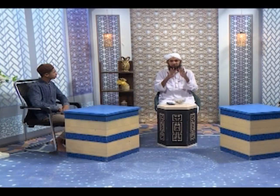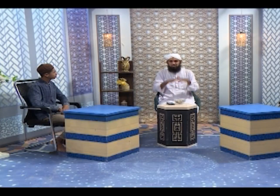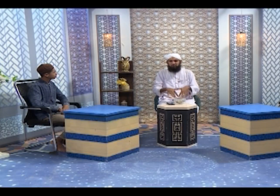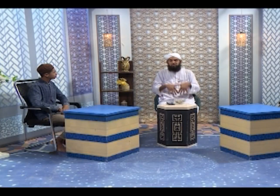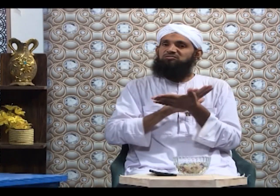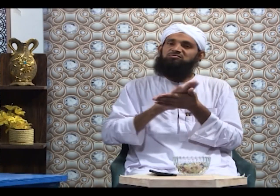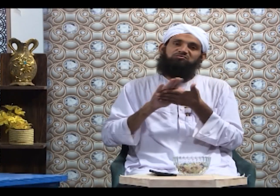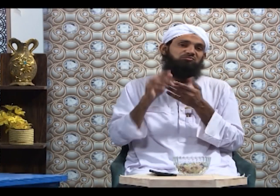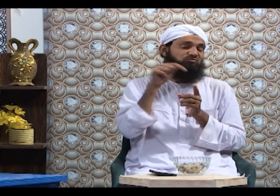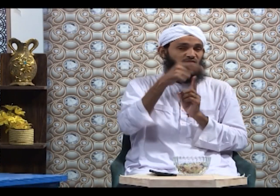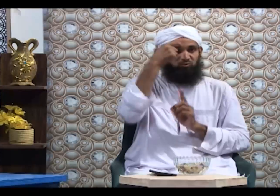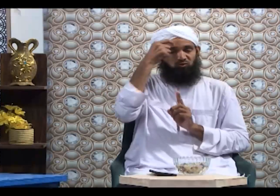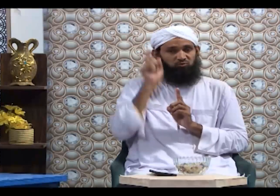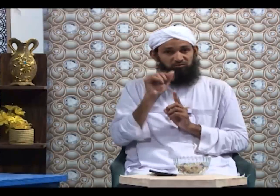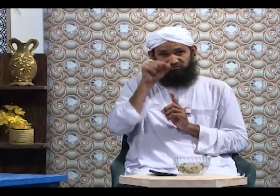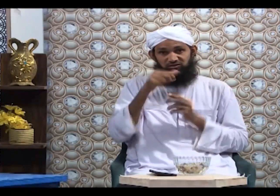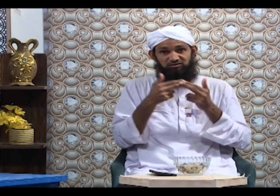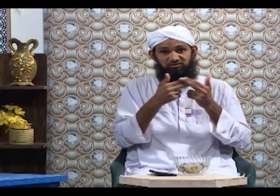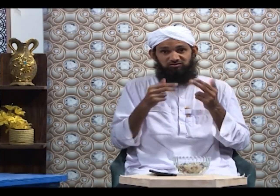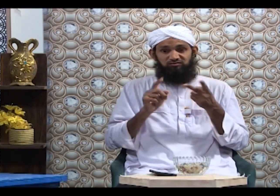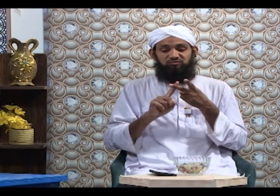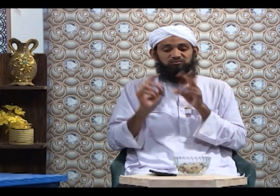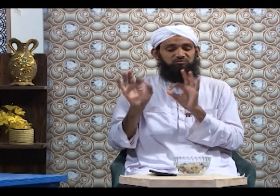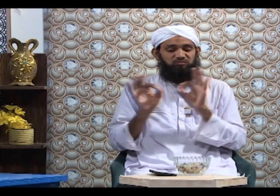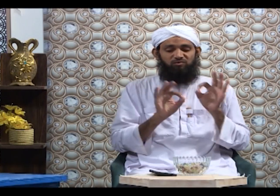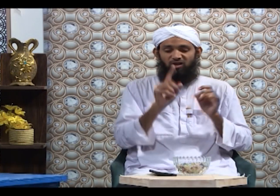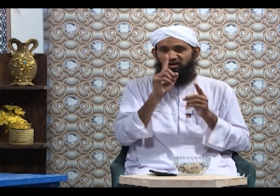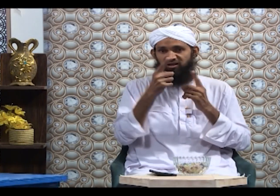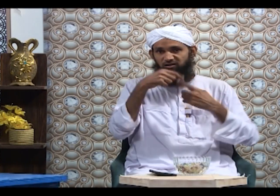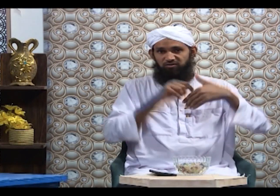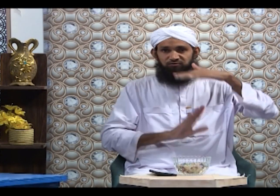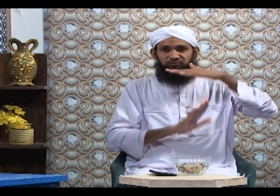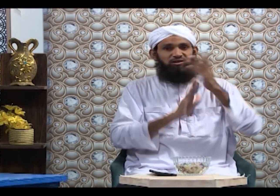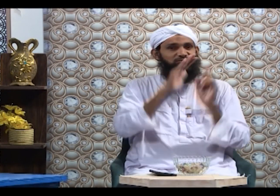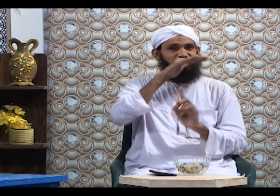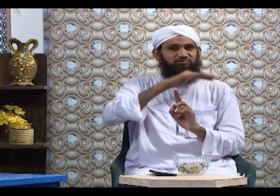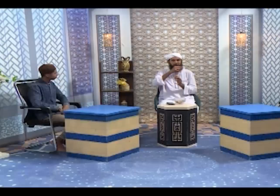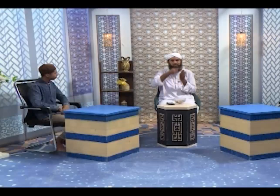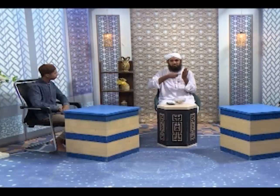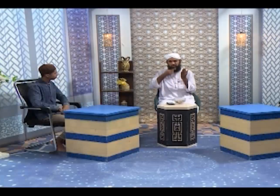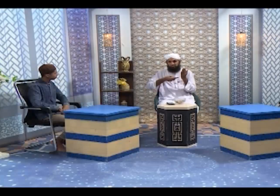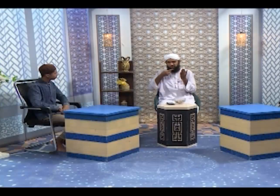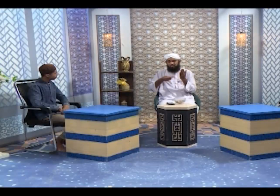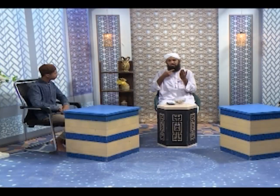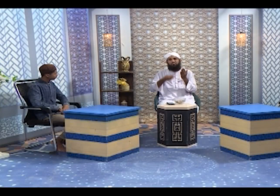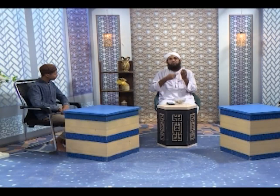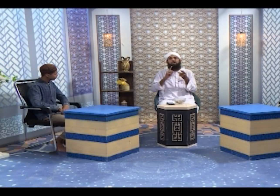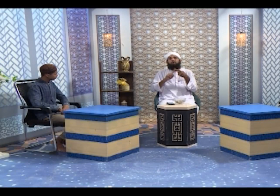کا باعث بن سکتی ہے۔ چنانچہ فقیہ ابو اللیث سمرقندی رحمۃ اللہ علیہ نقل فرماتے ہیں، مروی ہے کہ مرد سے تعلق